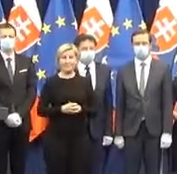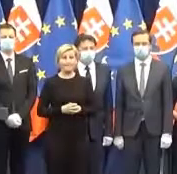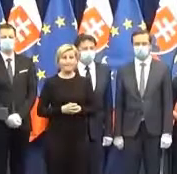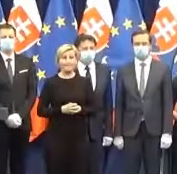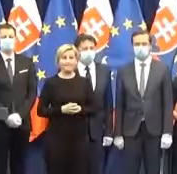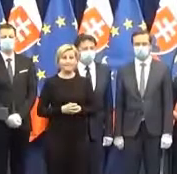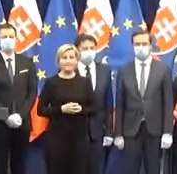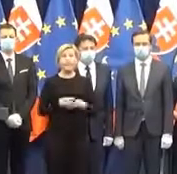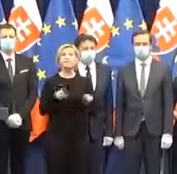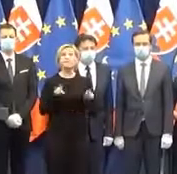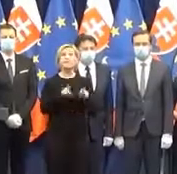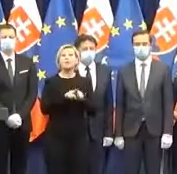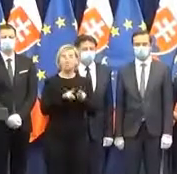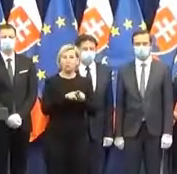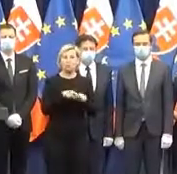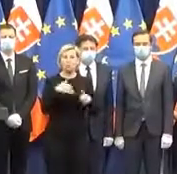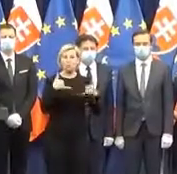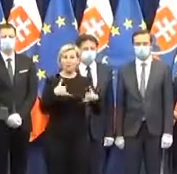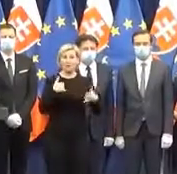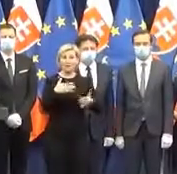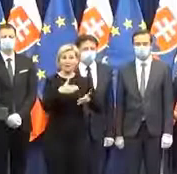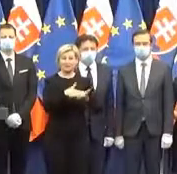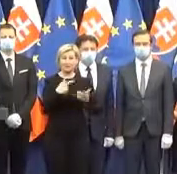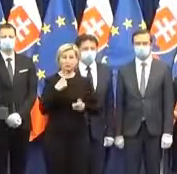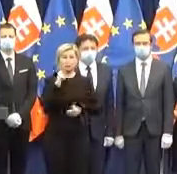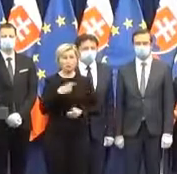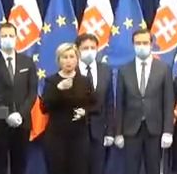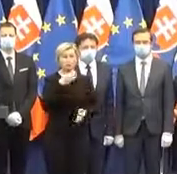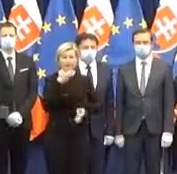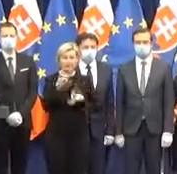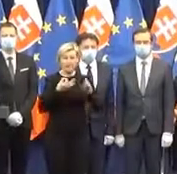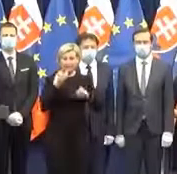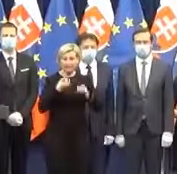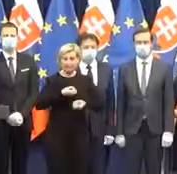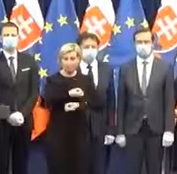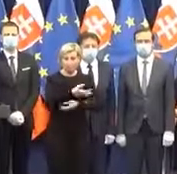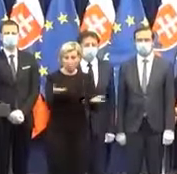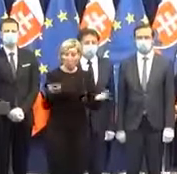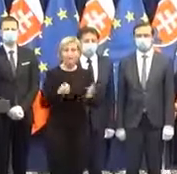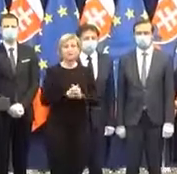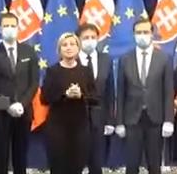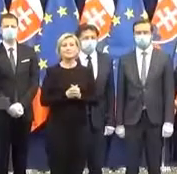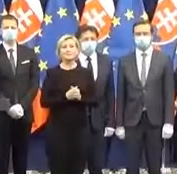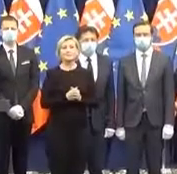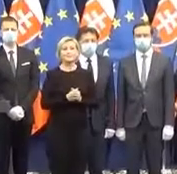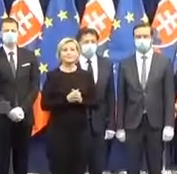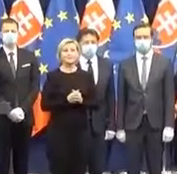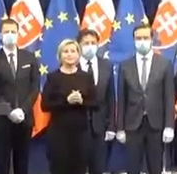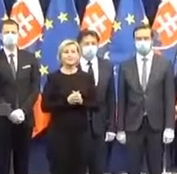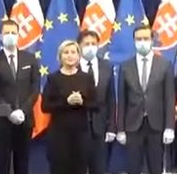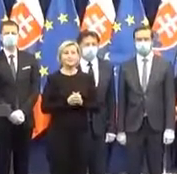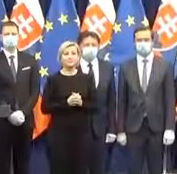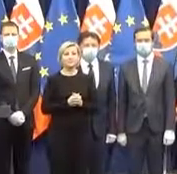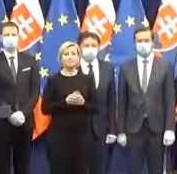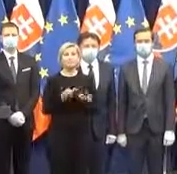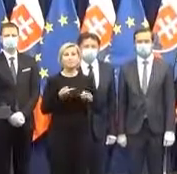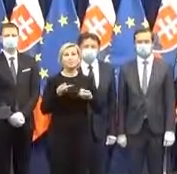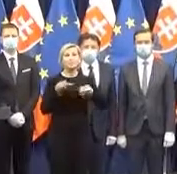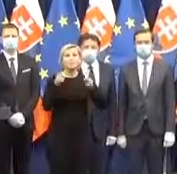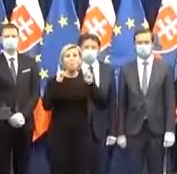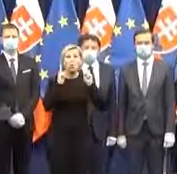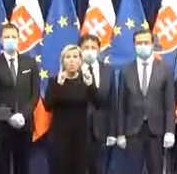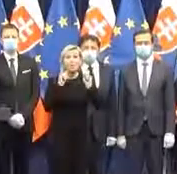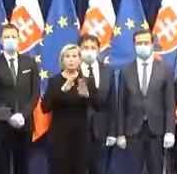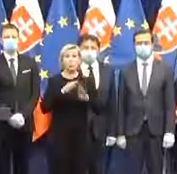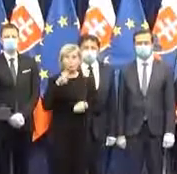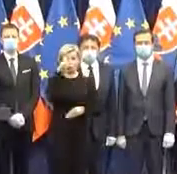Zároveň na začiatok chcem informovať o tom, že plus mínus v čase, kedy Slovensko malo vymenovanú